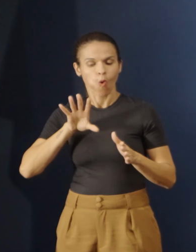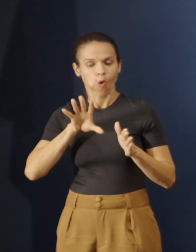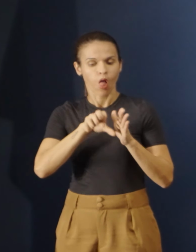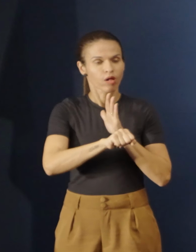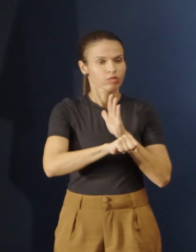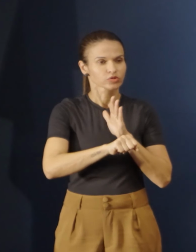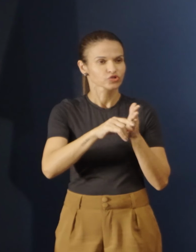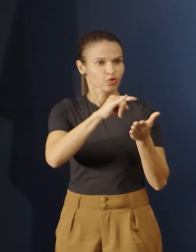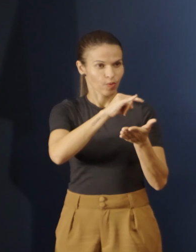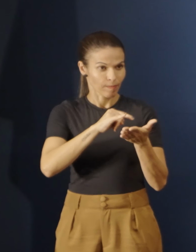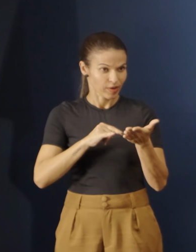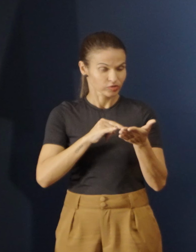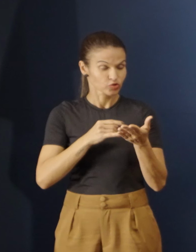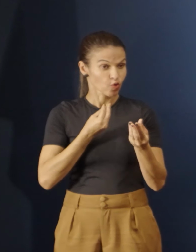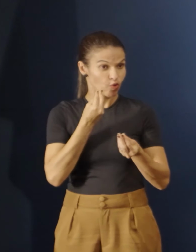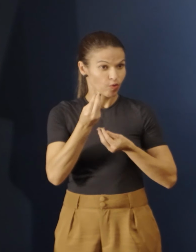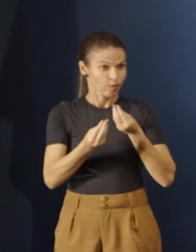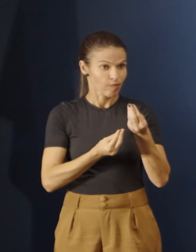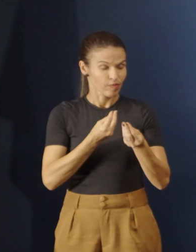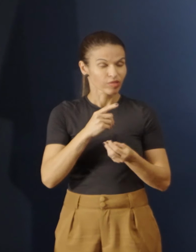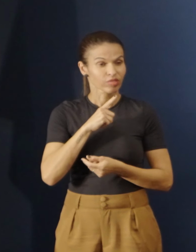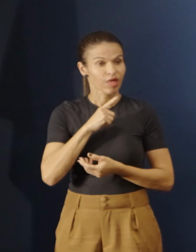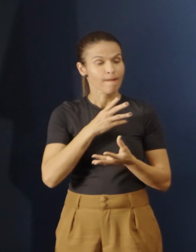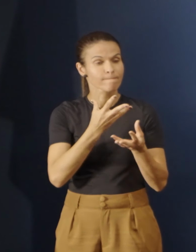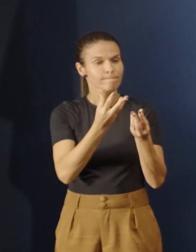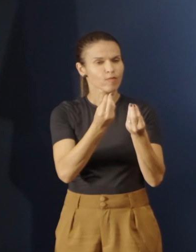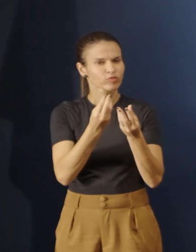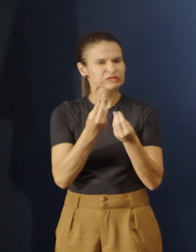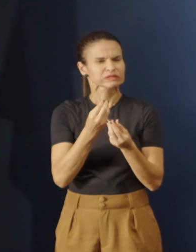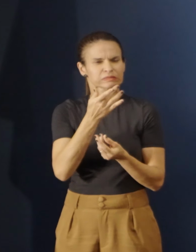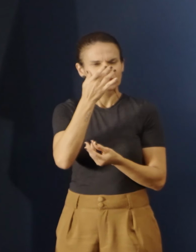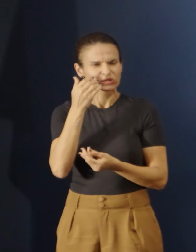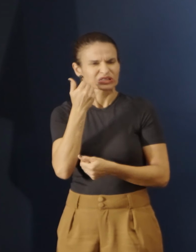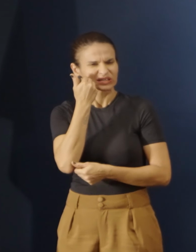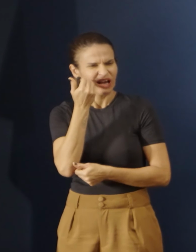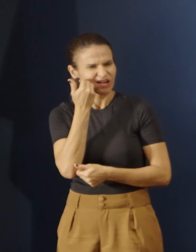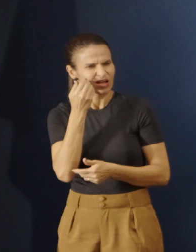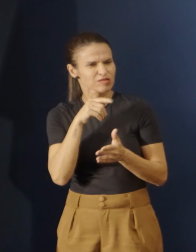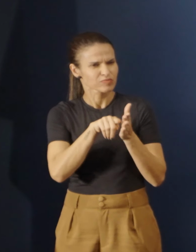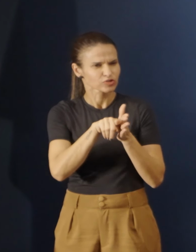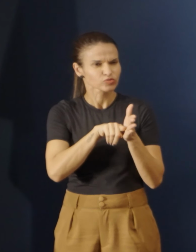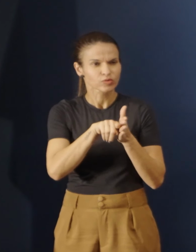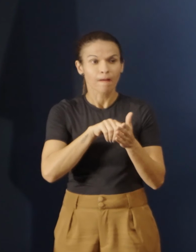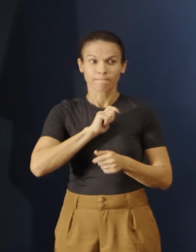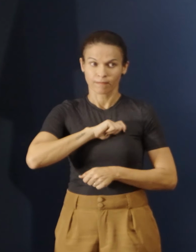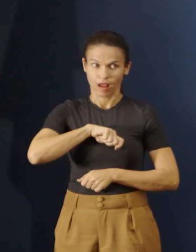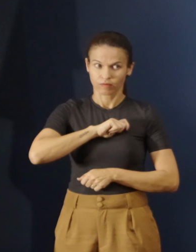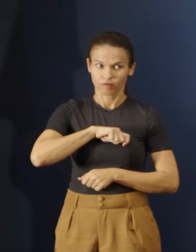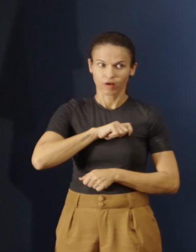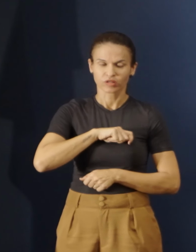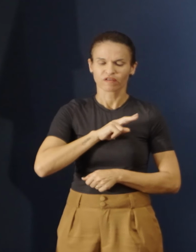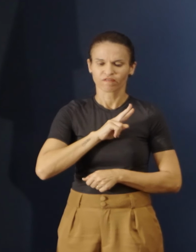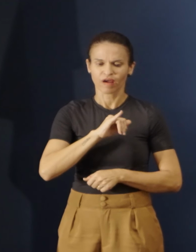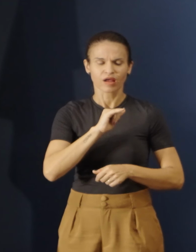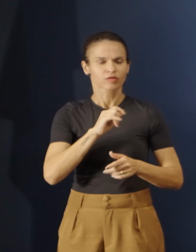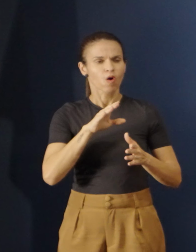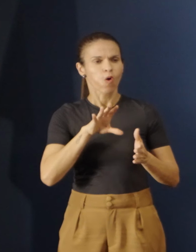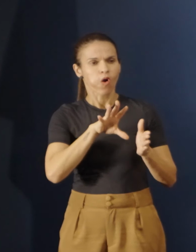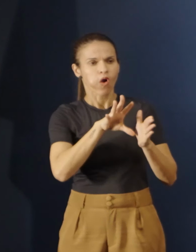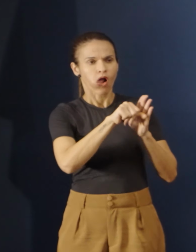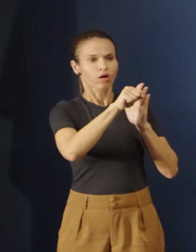documentos. De que forma? Tem muita gente safada, pesquisador, mau caráter, inclusive, que vai nos arquivos e rouba